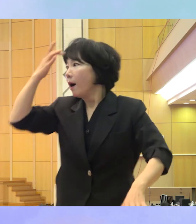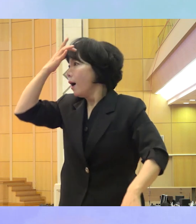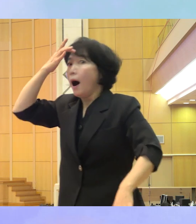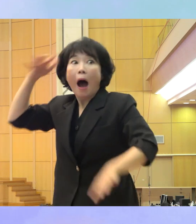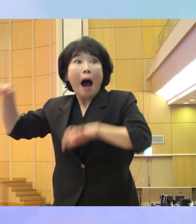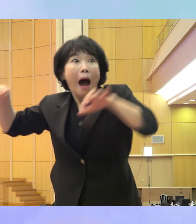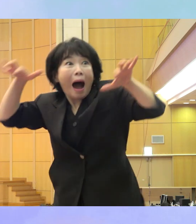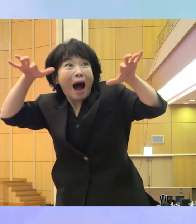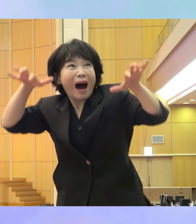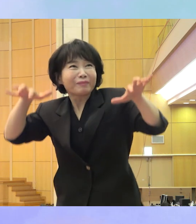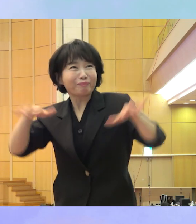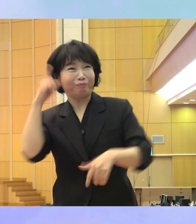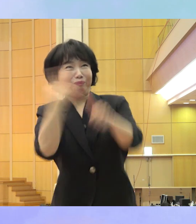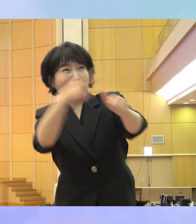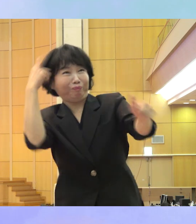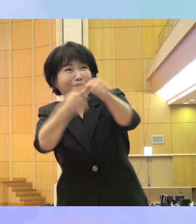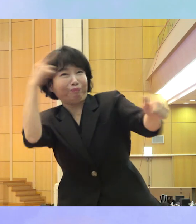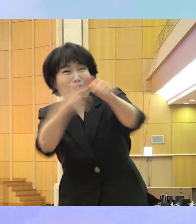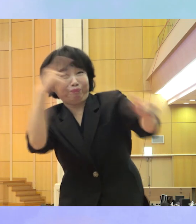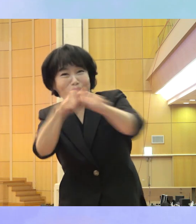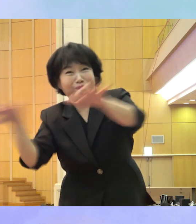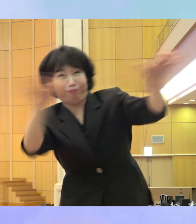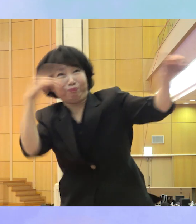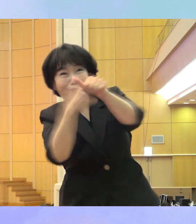이게 영광 가리잖아요.